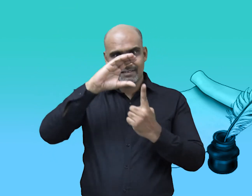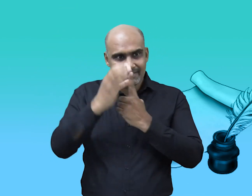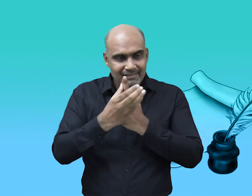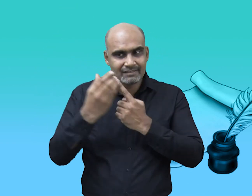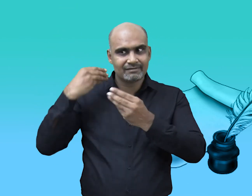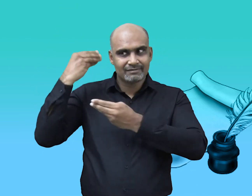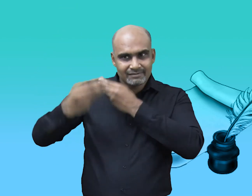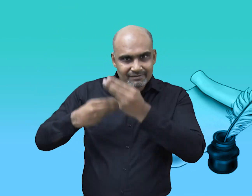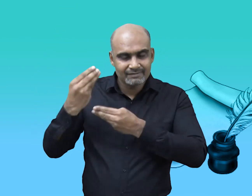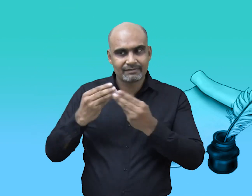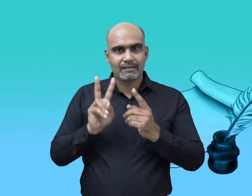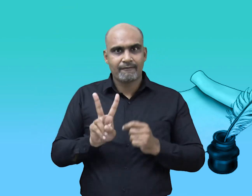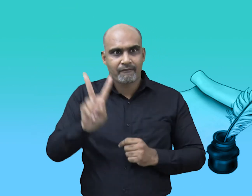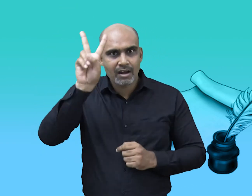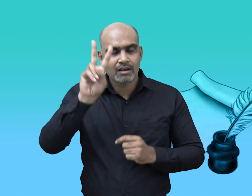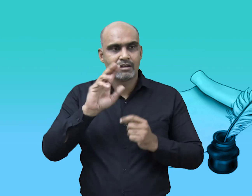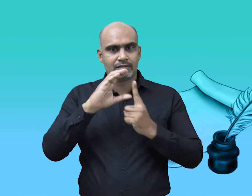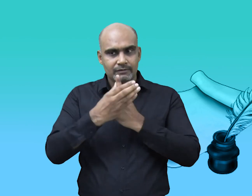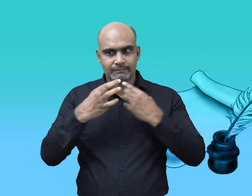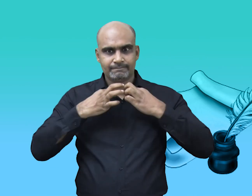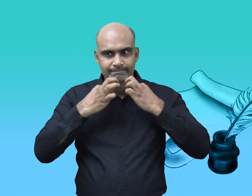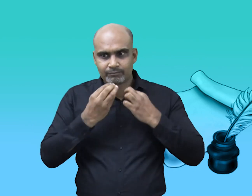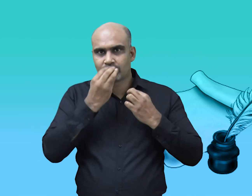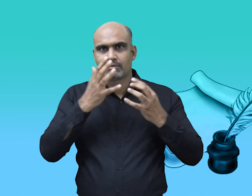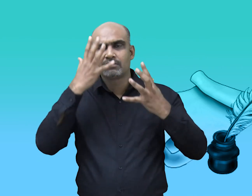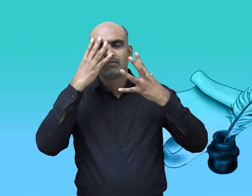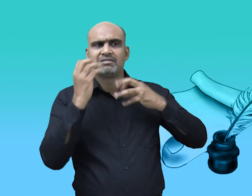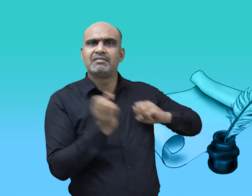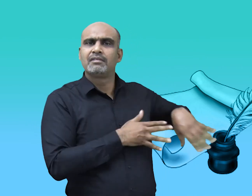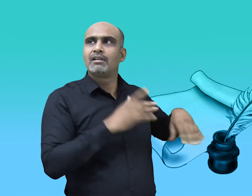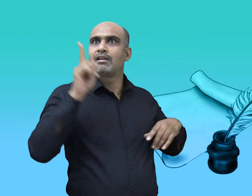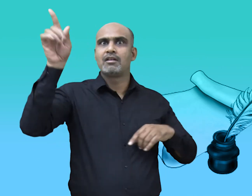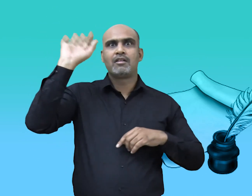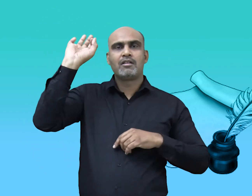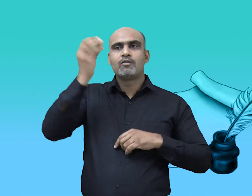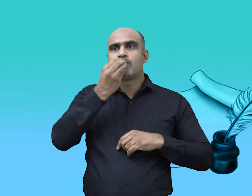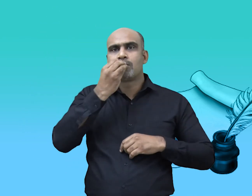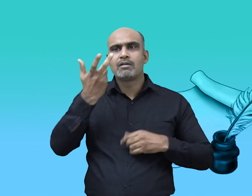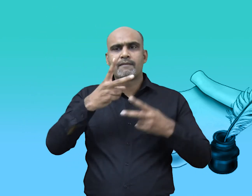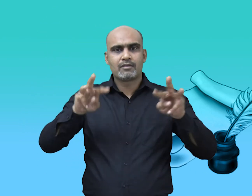है। इससे हमारे देश की परंपरा और संस्कृति की जो महत्वता है वो धीरे धीरे खत्म हो रही